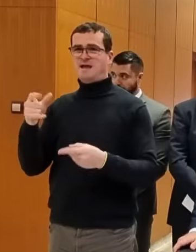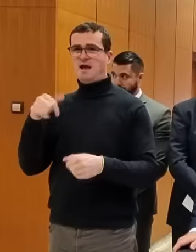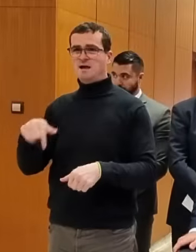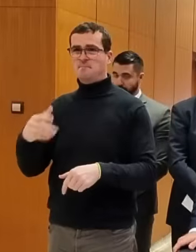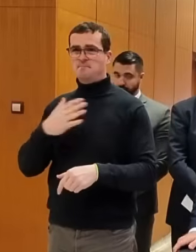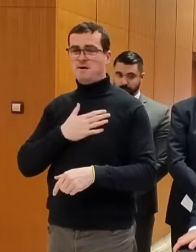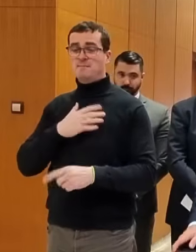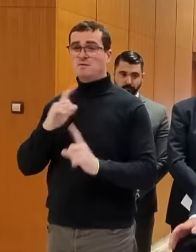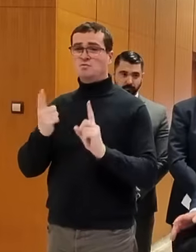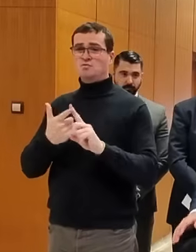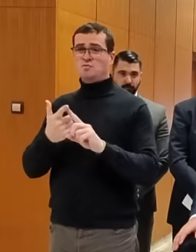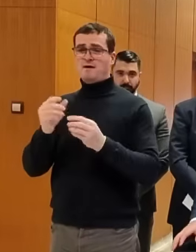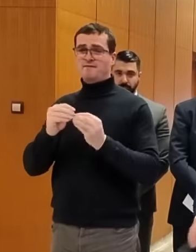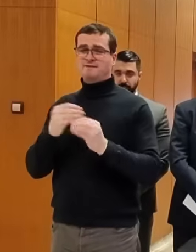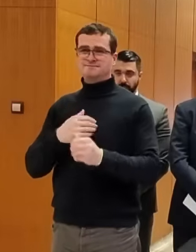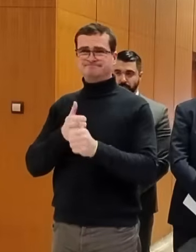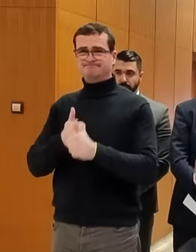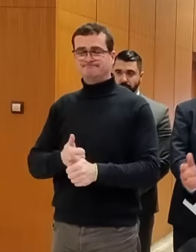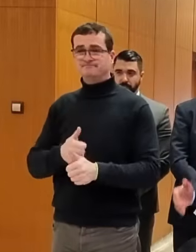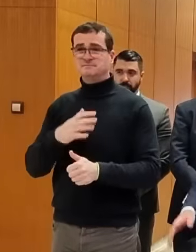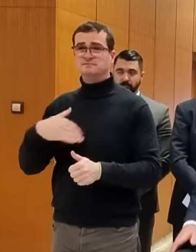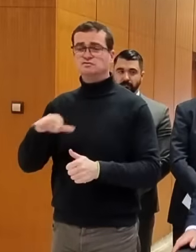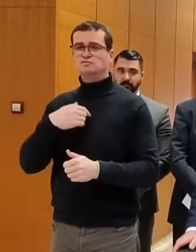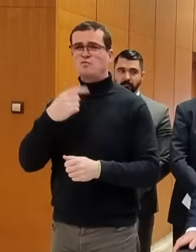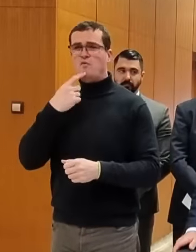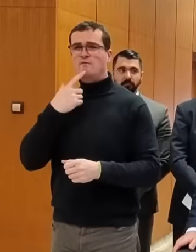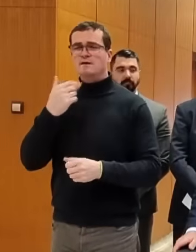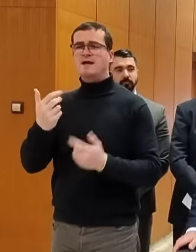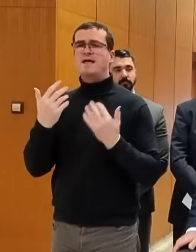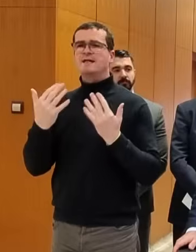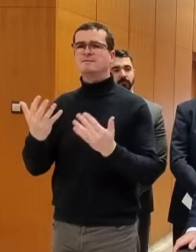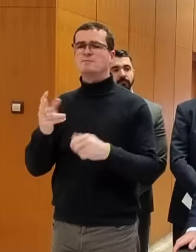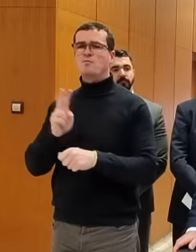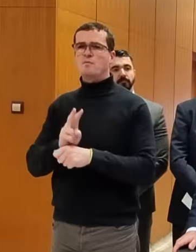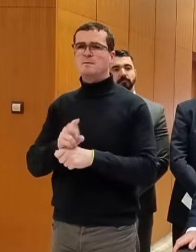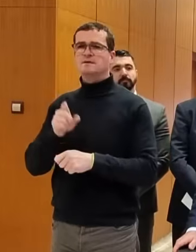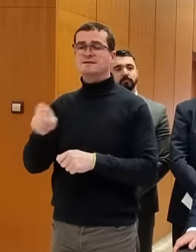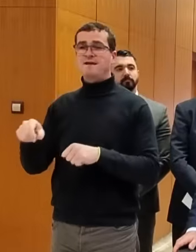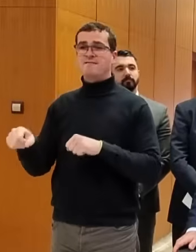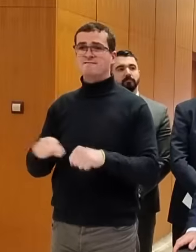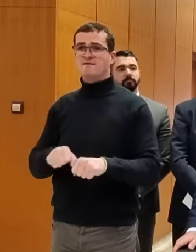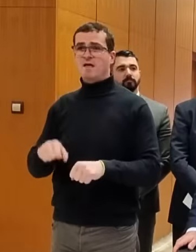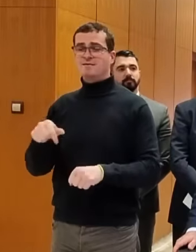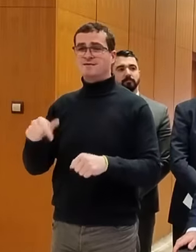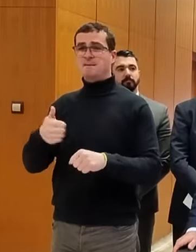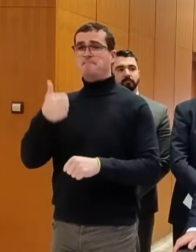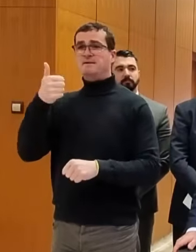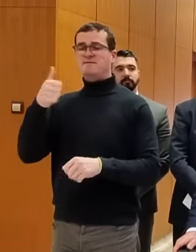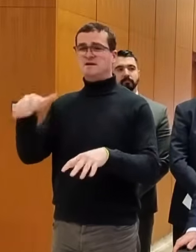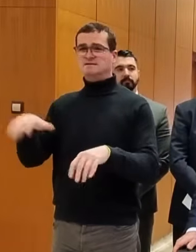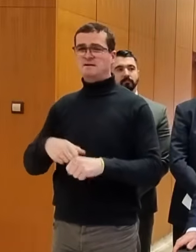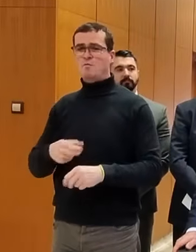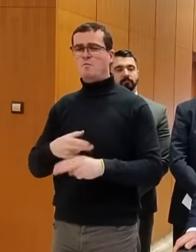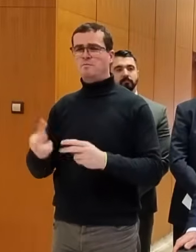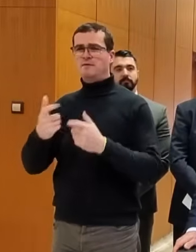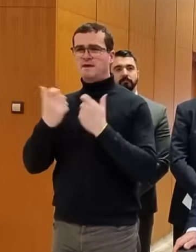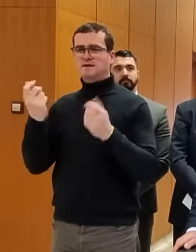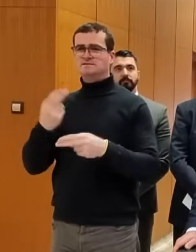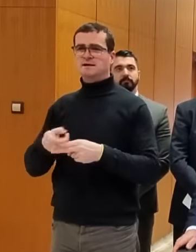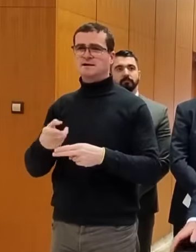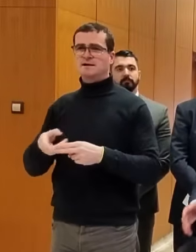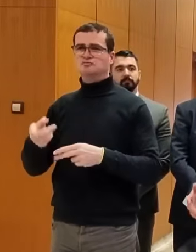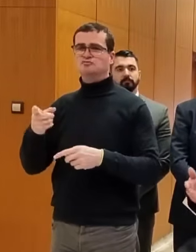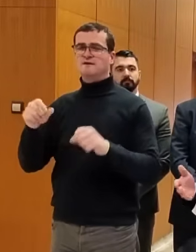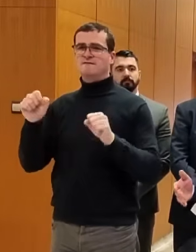sú. Druhú vec, čo chcem zdôrazniť, kým všetci tu rozprávali o environmentálnych opatreniach, táto vláda je prvá, ktorá schválila úplne jasné